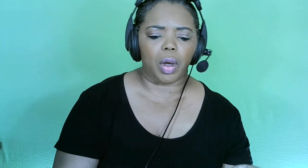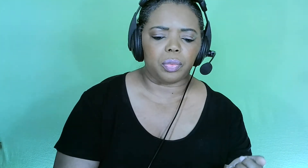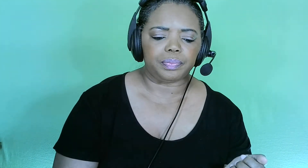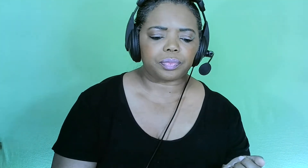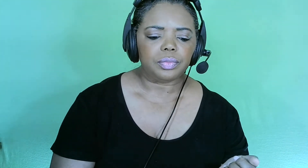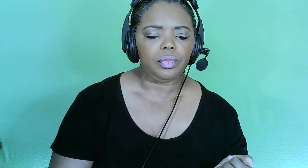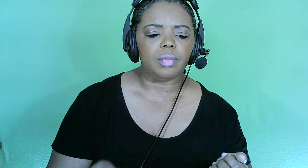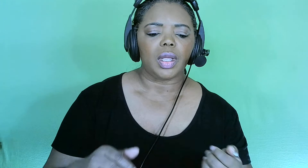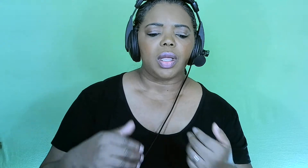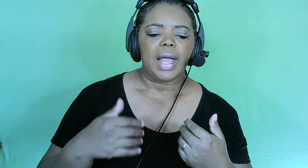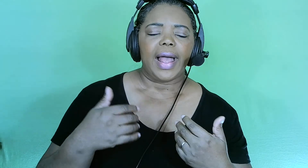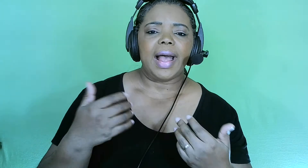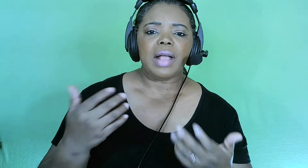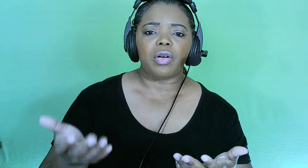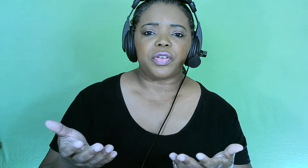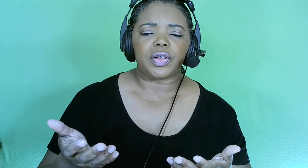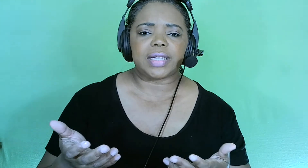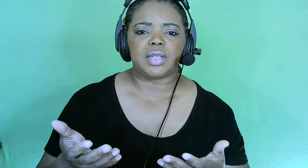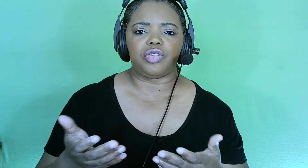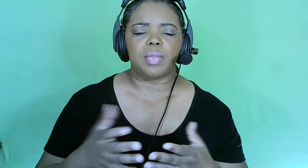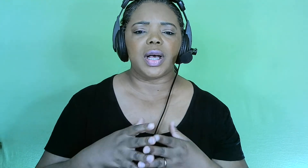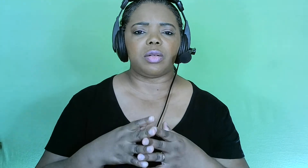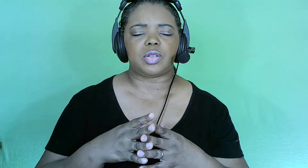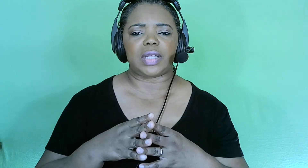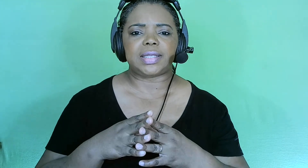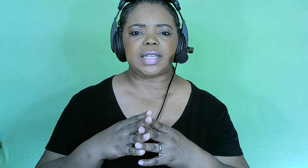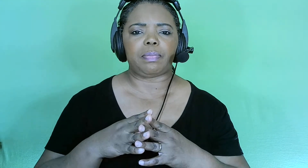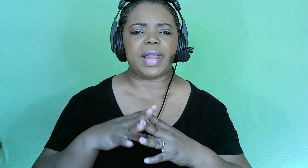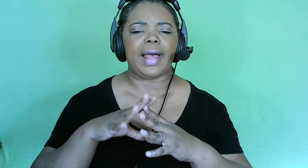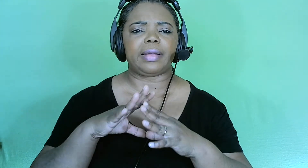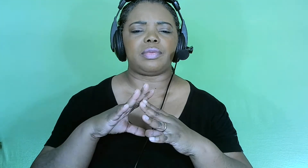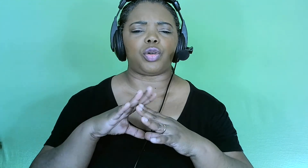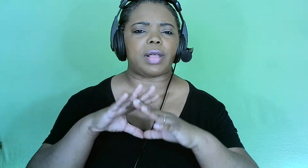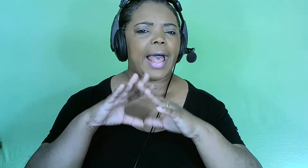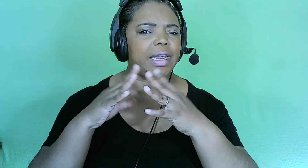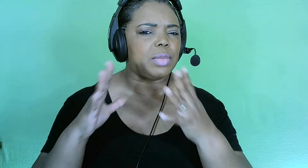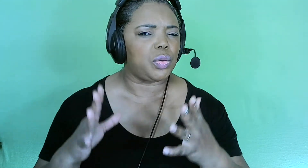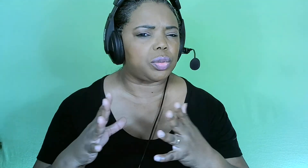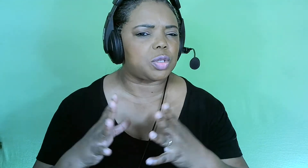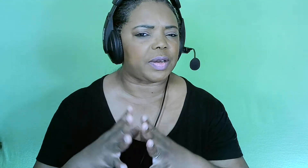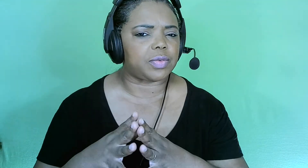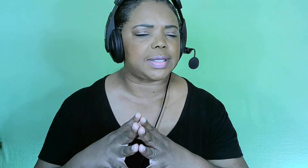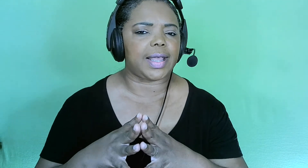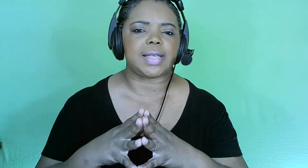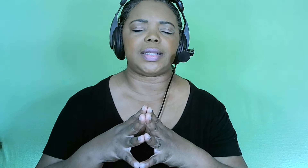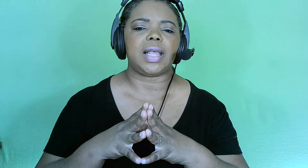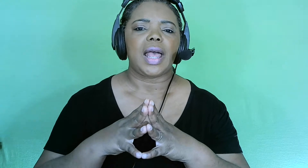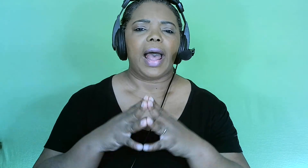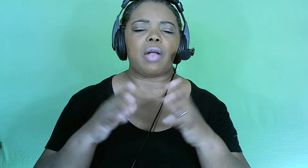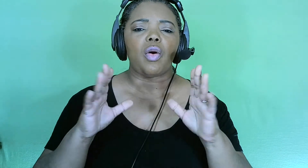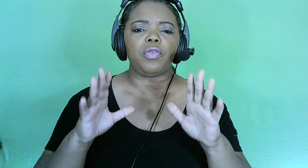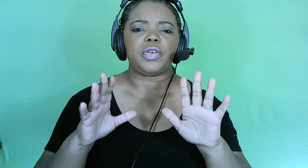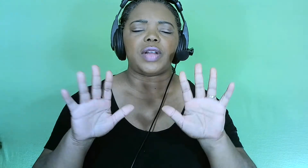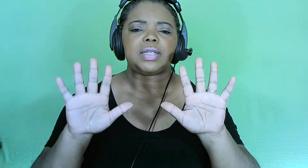Bom, a configuração de mãos, assim, para trocar em miúdos para vocês, a configuração